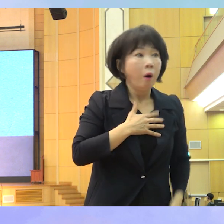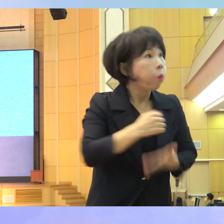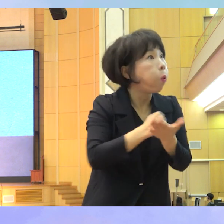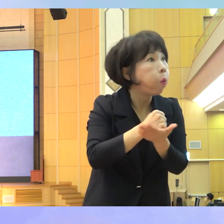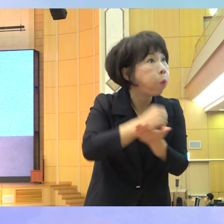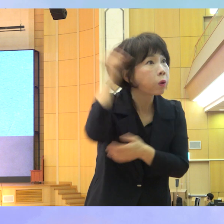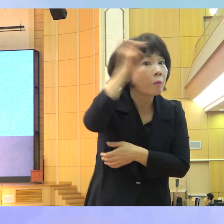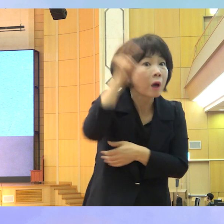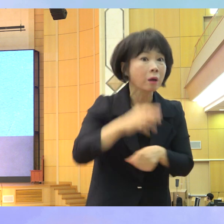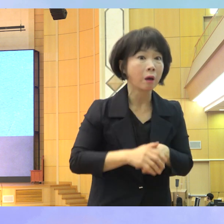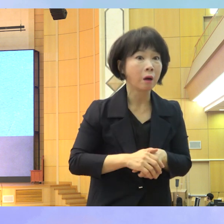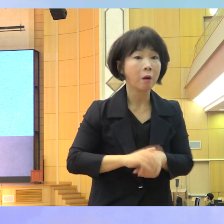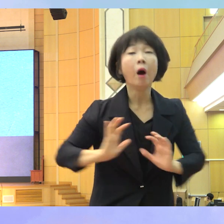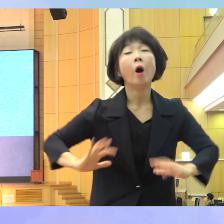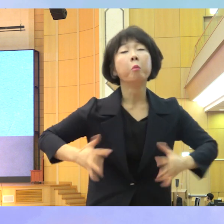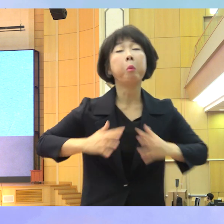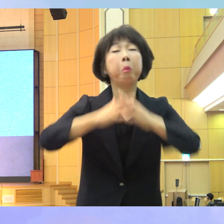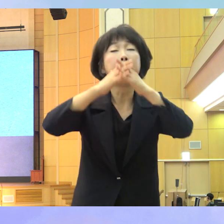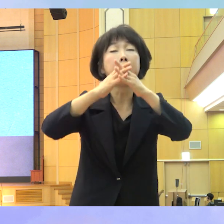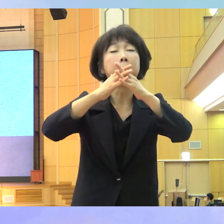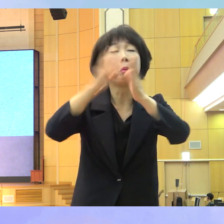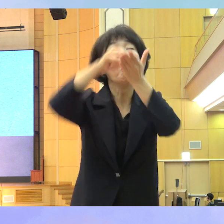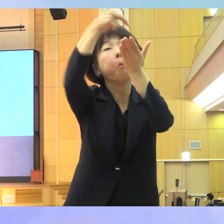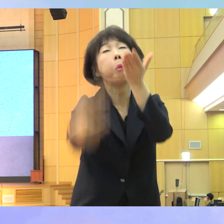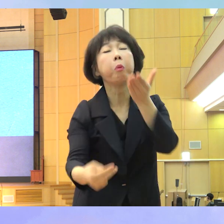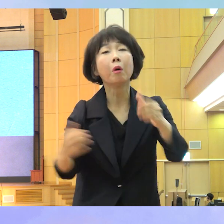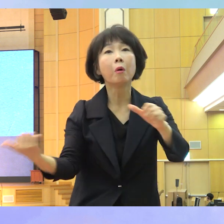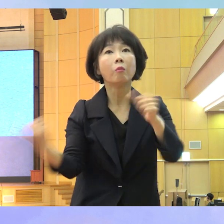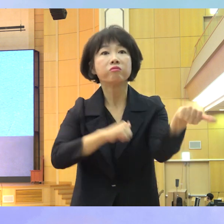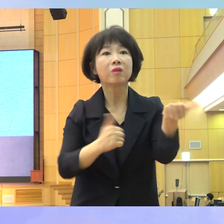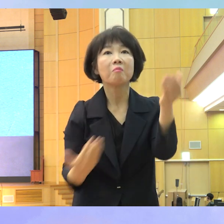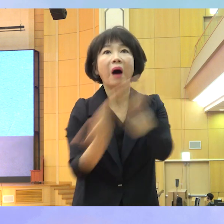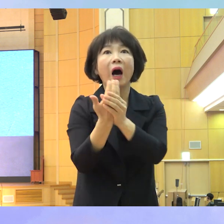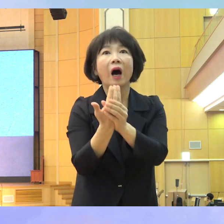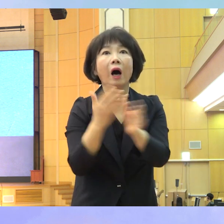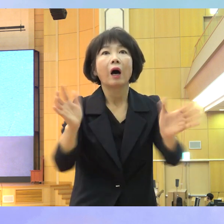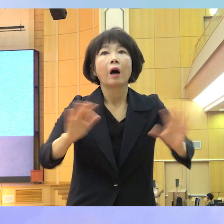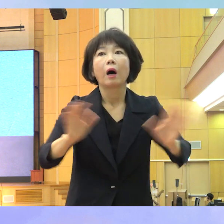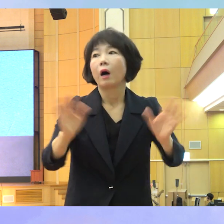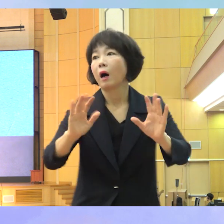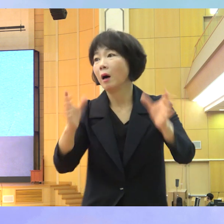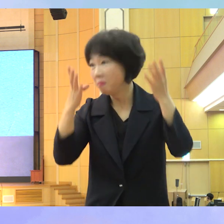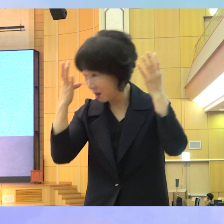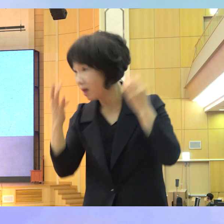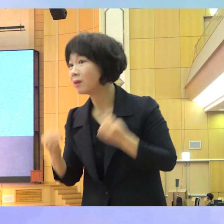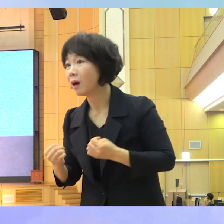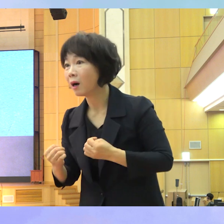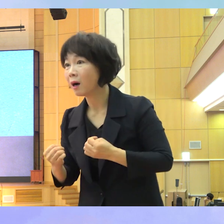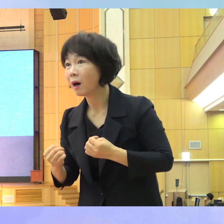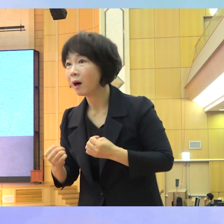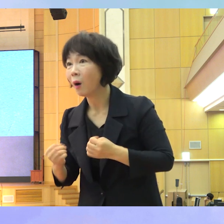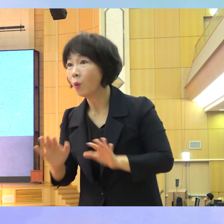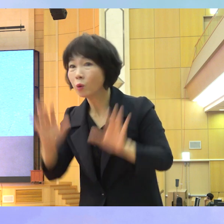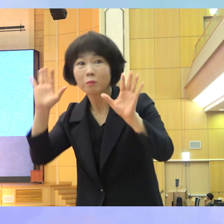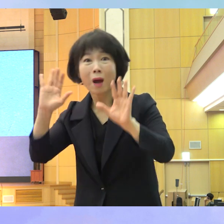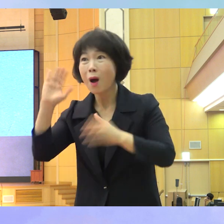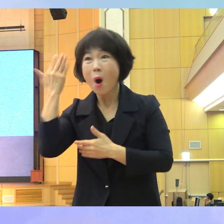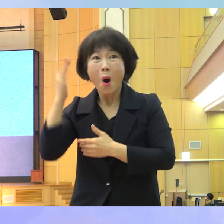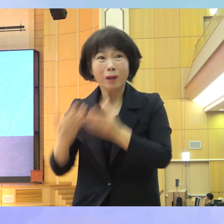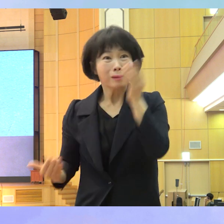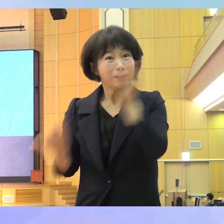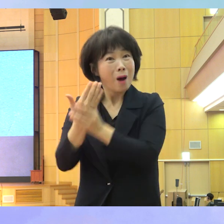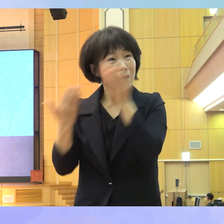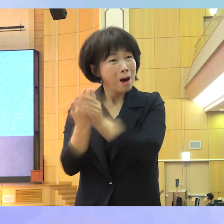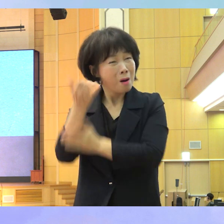현장에서 떨어지고 다치고 깨지고 해가지고 막 죽는 사건. 심지어 요즘에는 응급실도 이게 마음대로 못 가요. 막